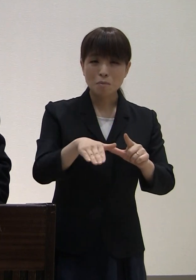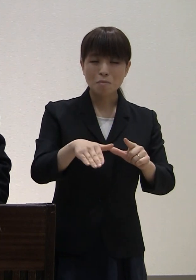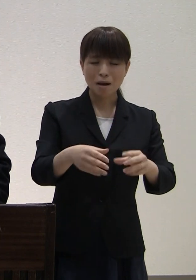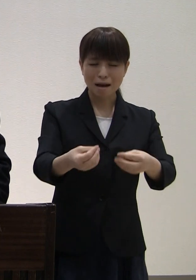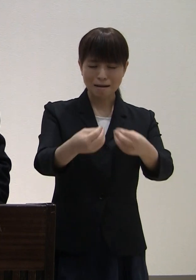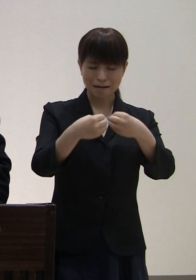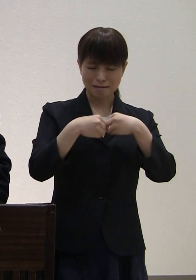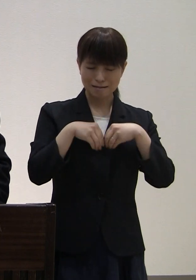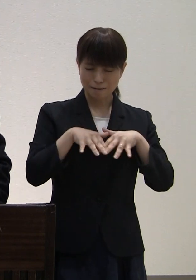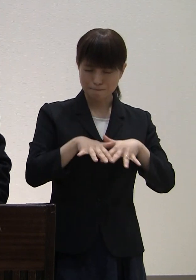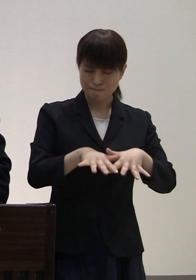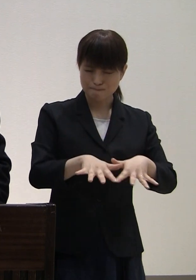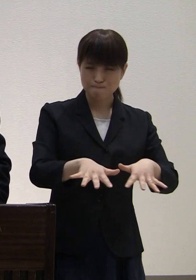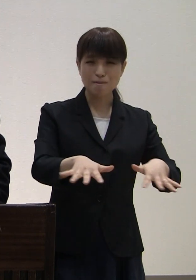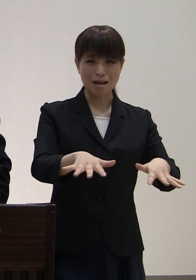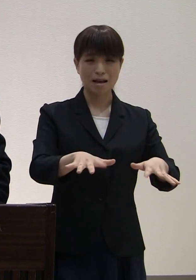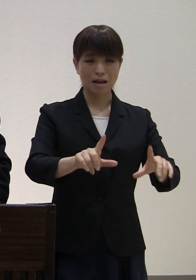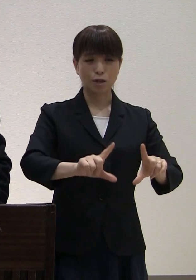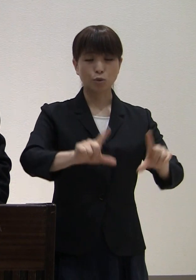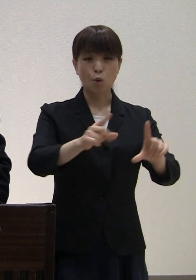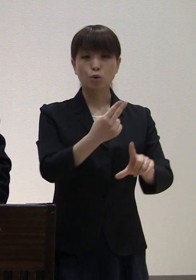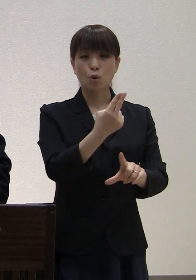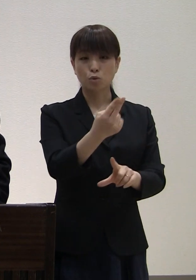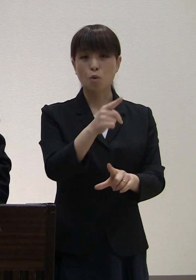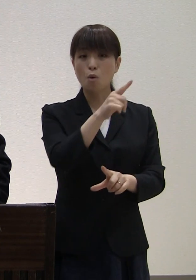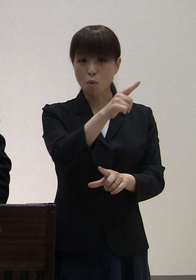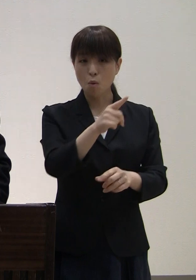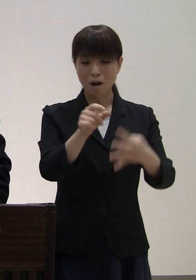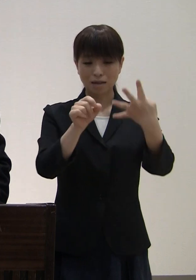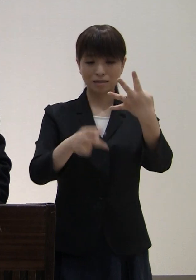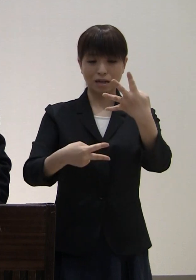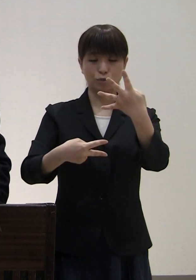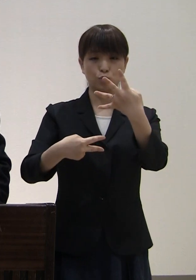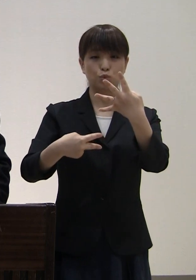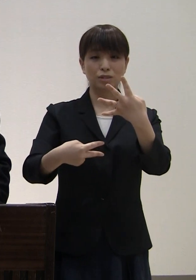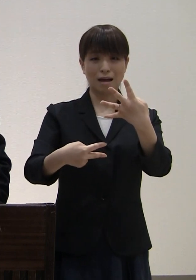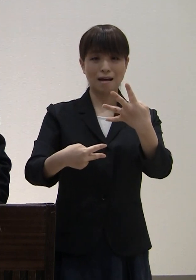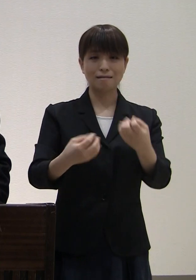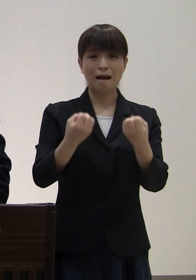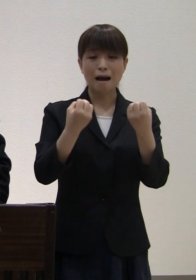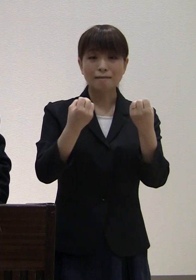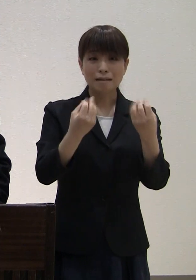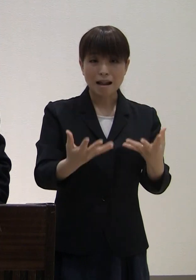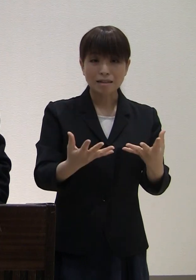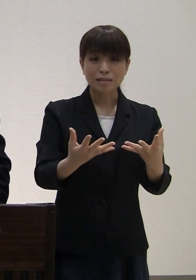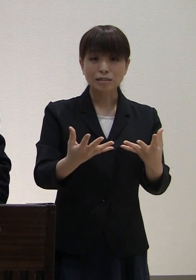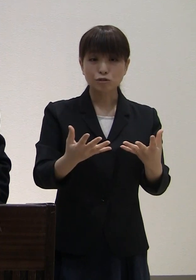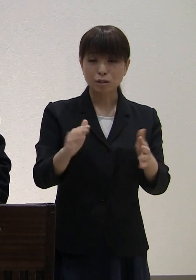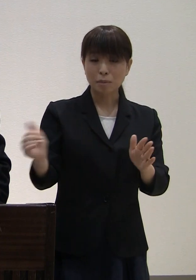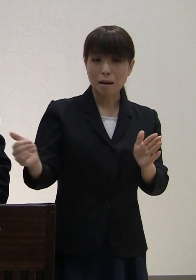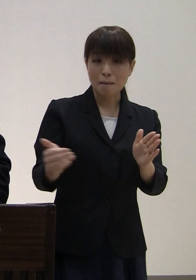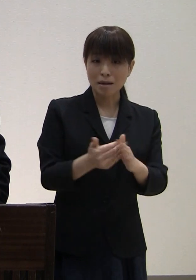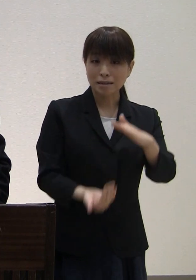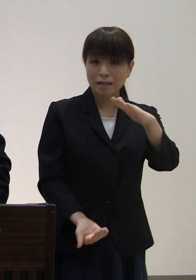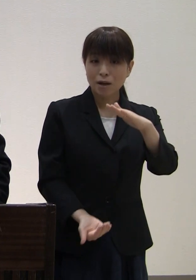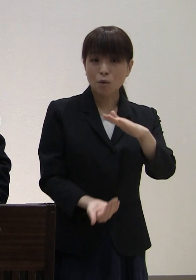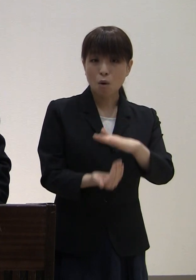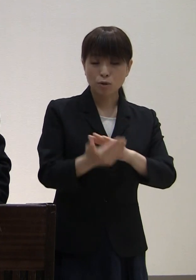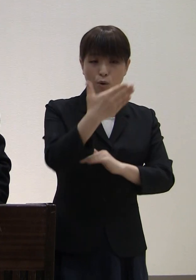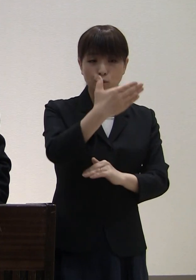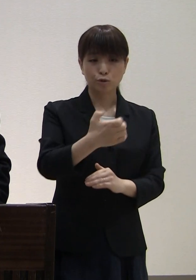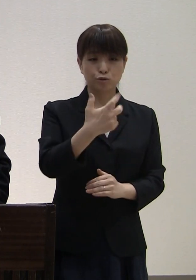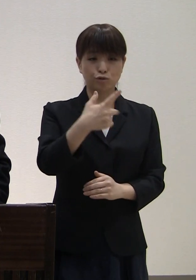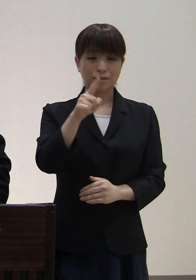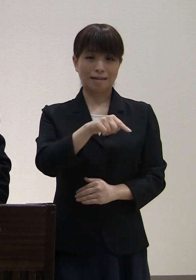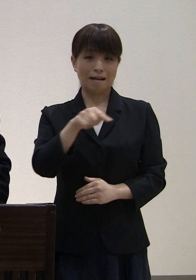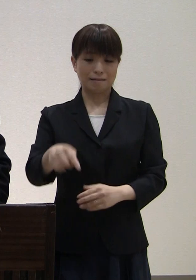一途をたどっており、東京都では4月2日には新たにこれまで最多の97人の